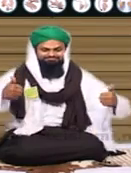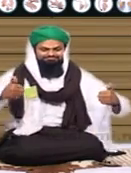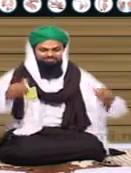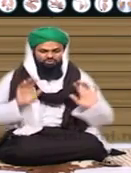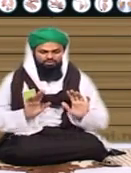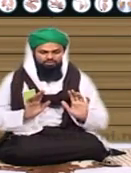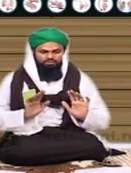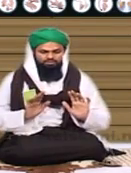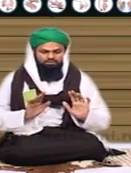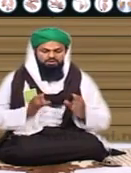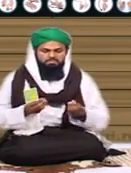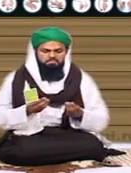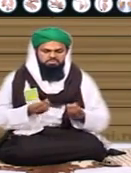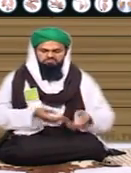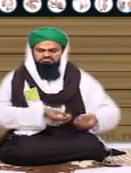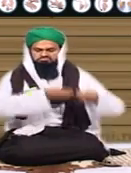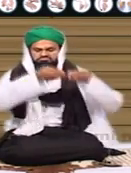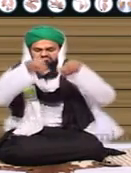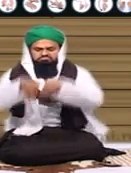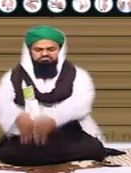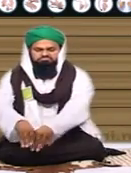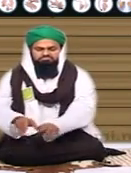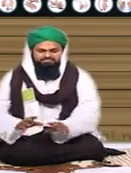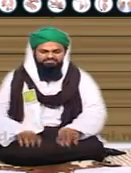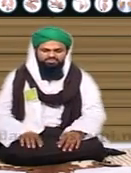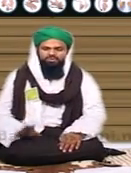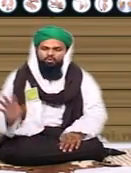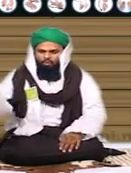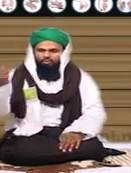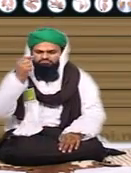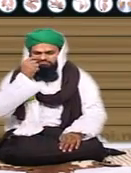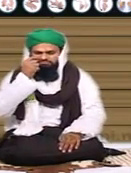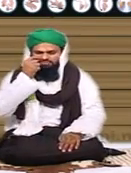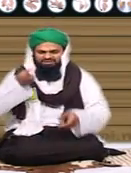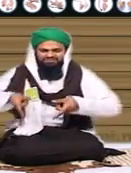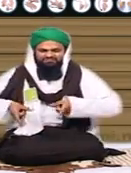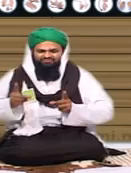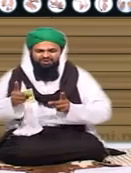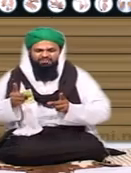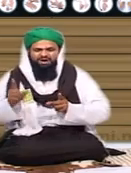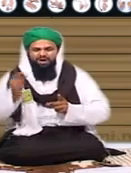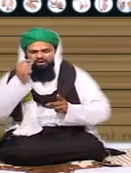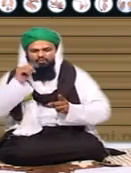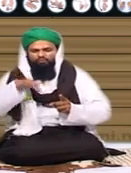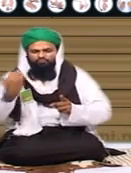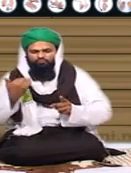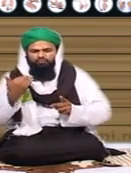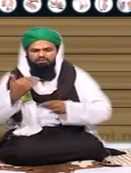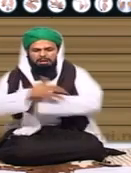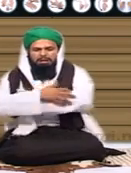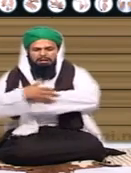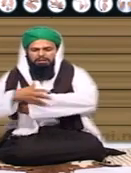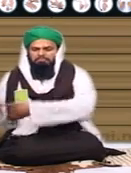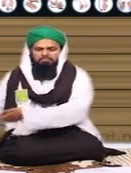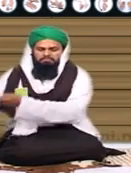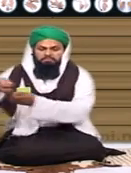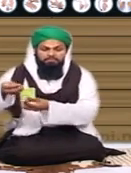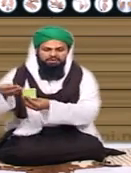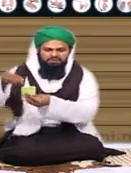صوفے پر بیٹھتے ہیں، مٹی پر ڈال دیے جائیں گے، فٹ پاتھ سے اٹھا کر لاش کو مٹی پر ڈالا جاتا ہے، اے کروڑ پتی تجھے بھی